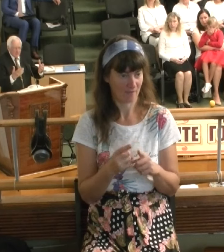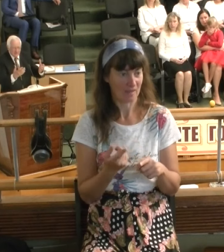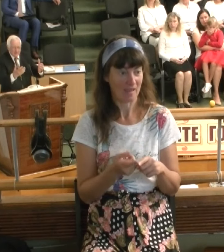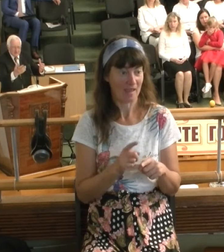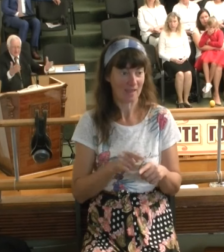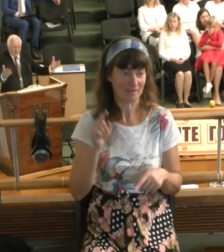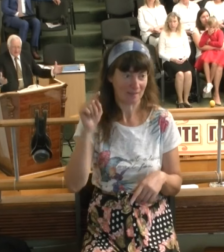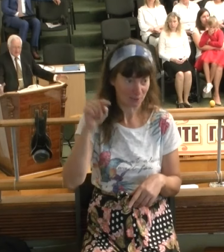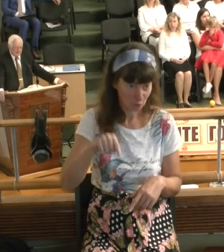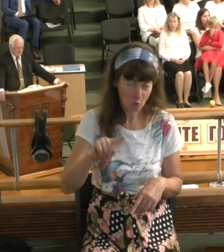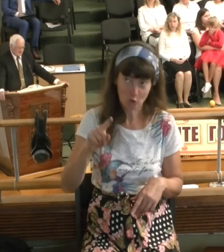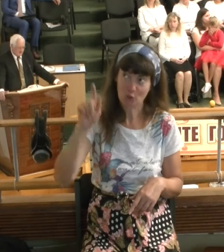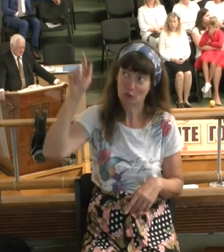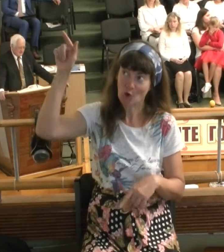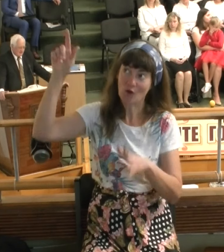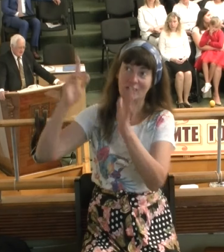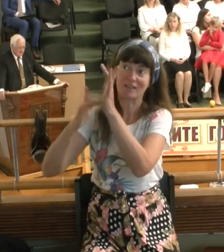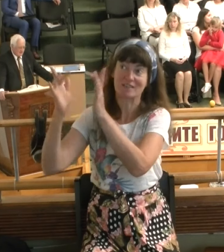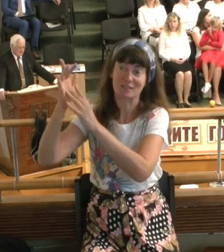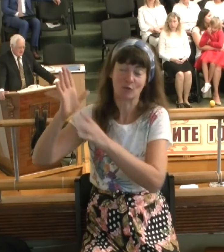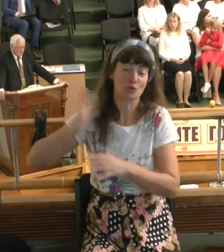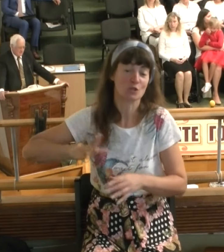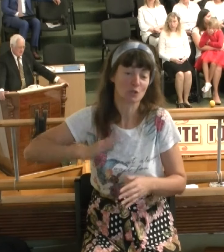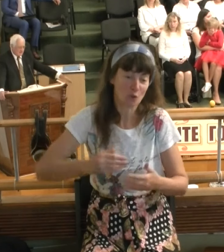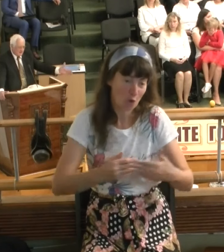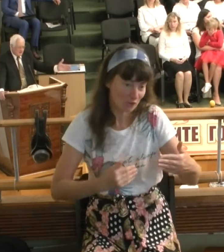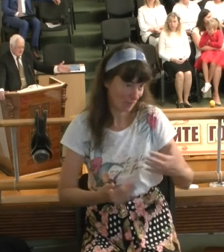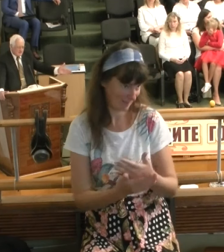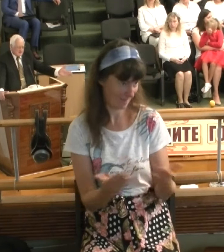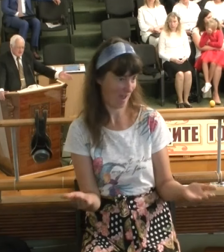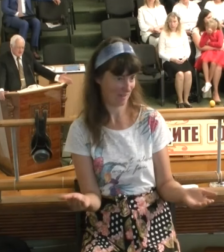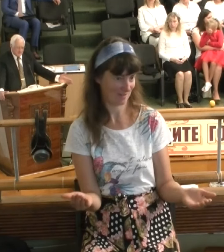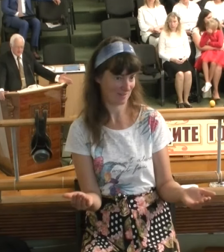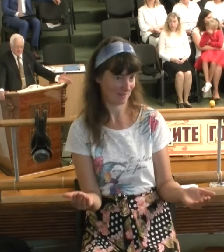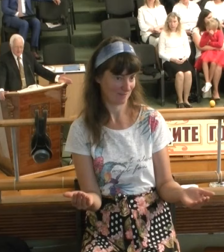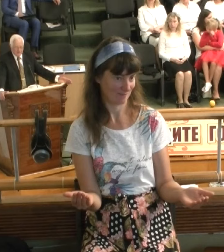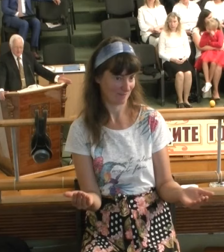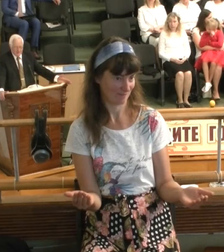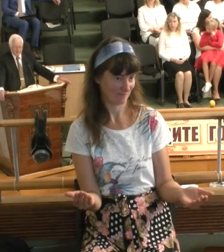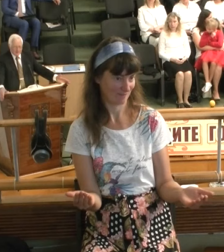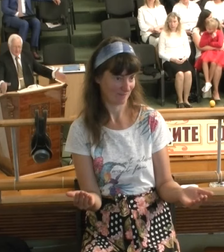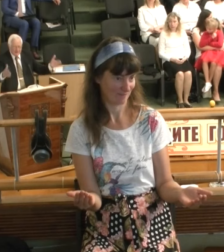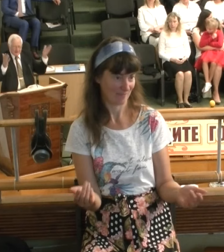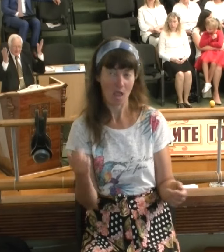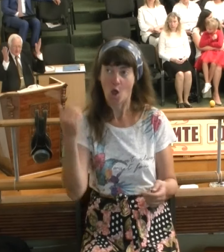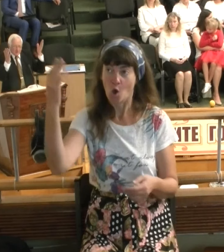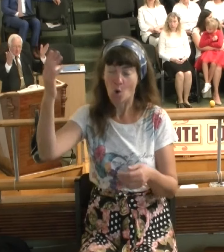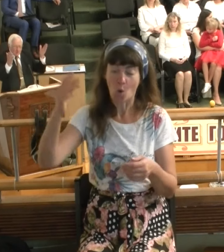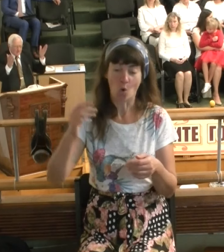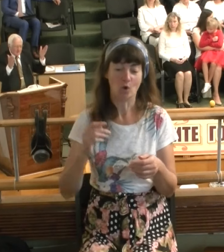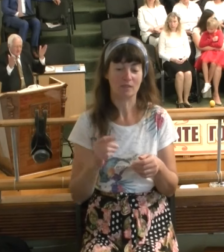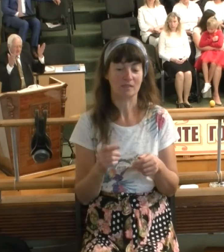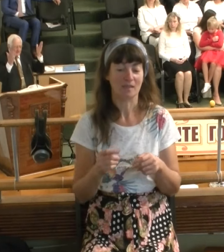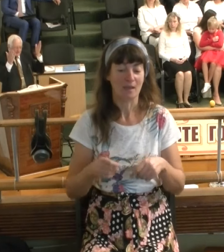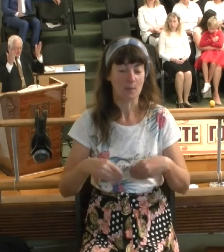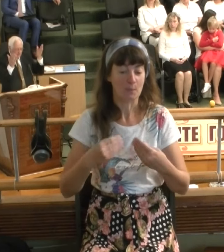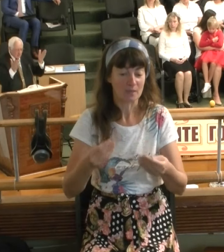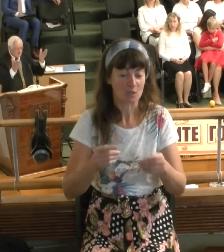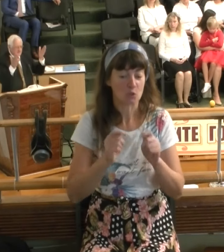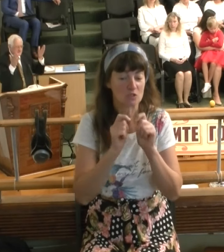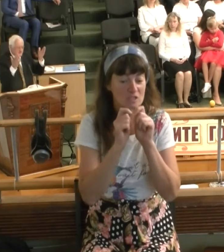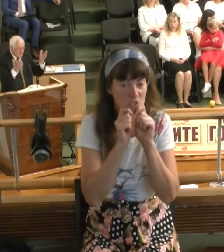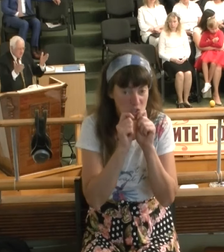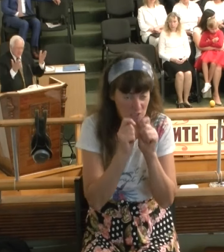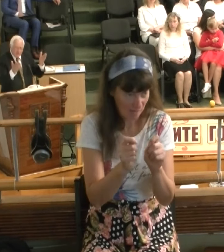чего Он ожидает от нас. Благодаря своей жертве, благодаря Христу. Это